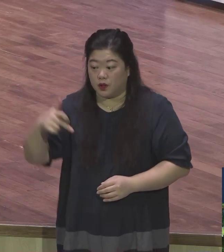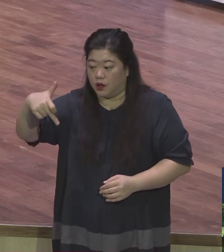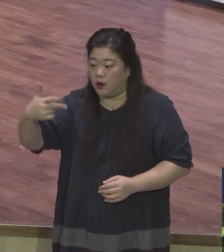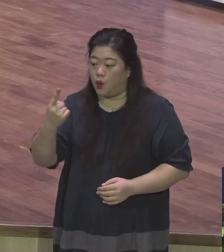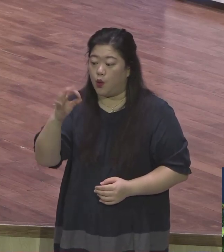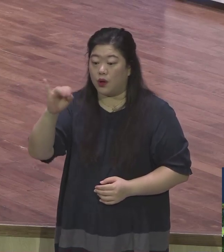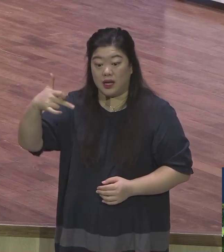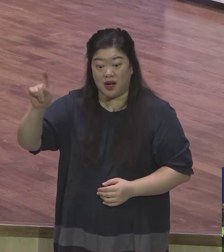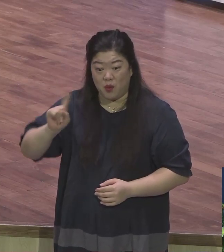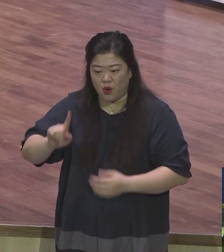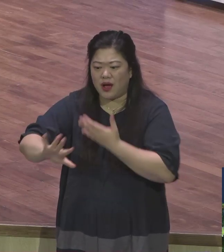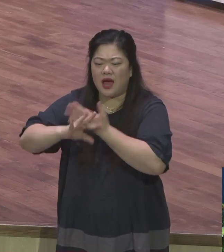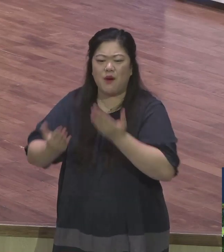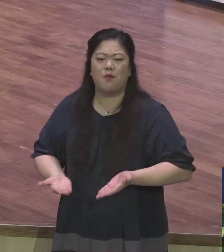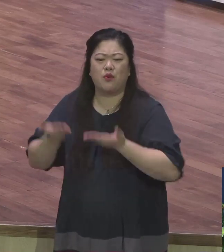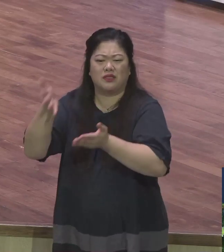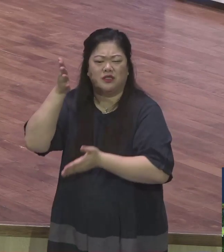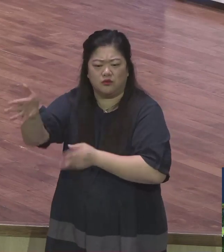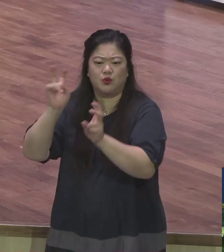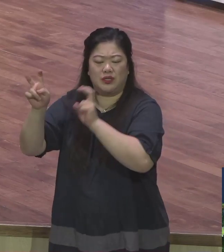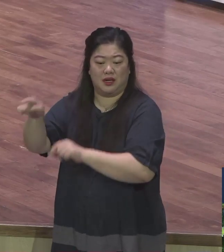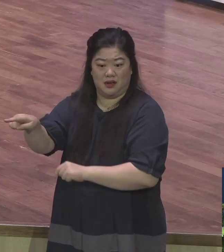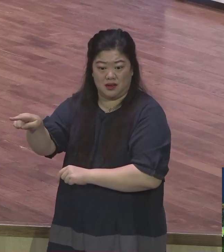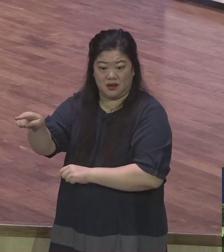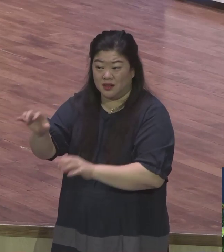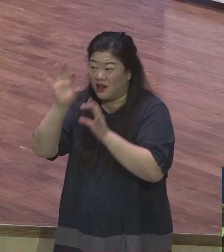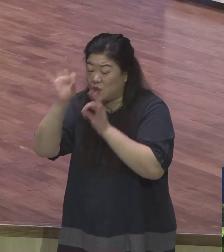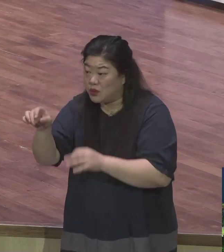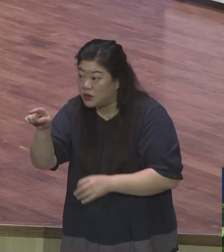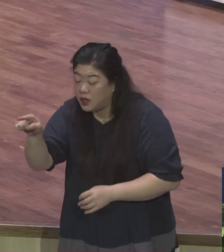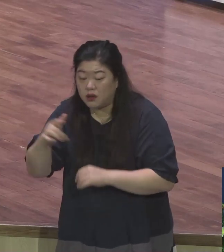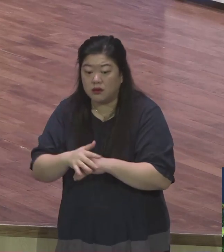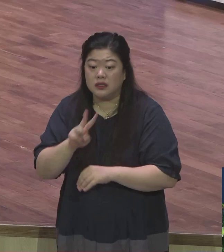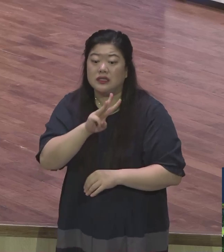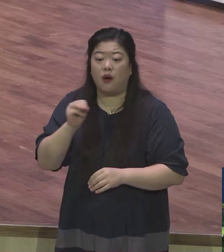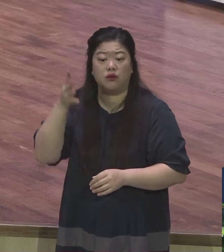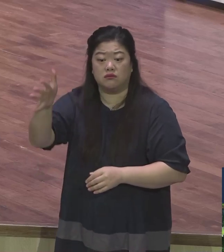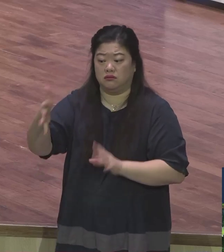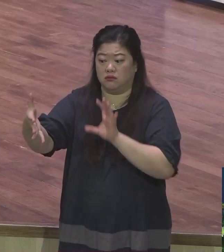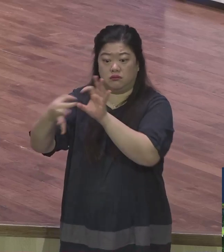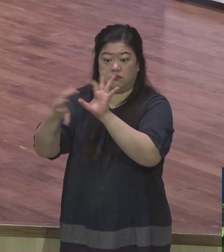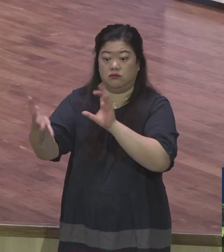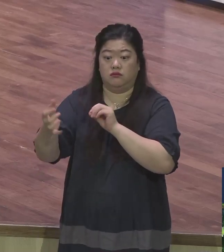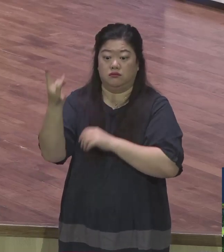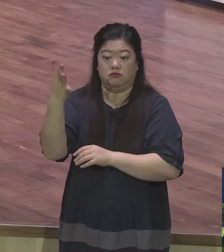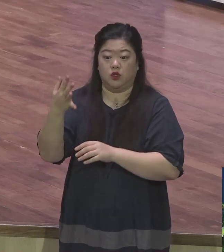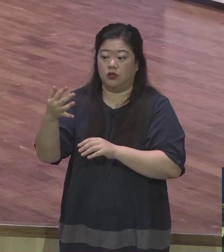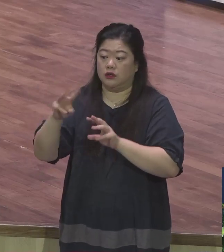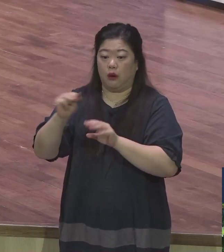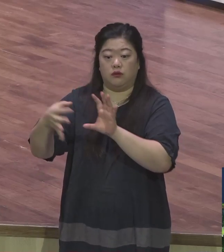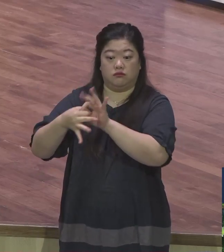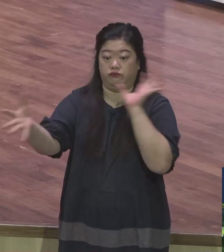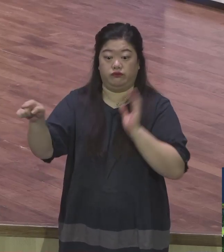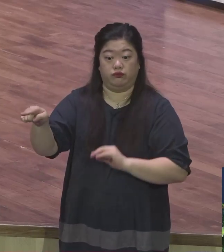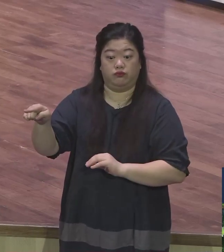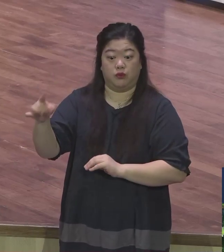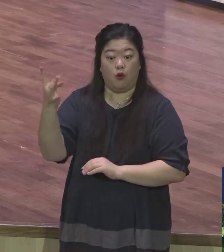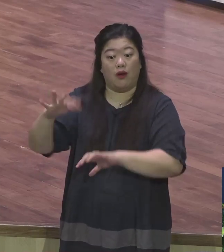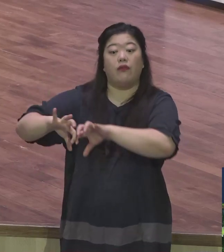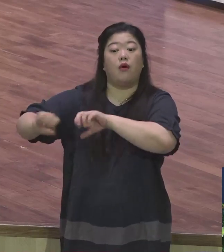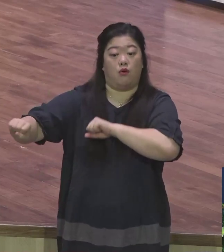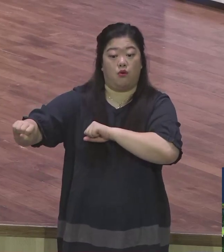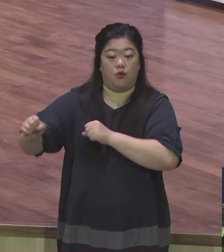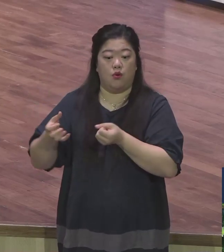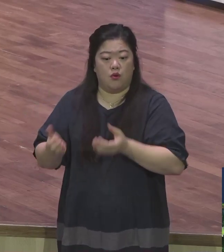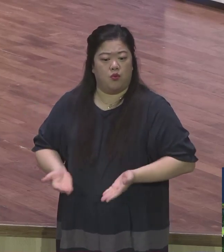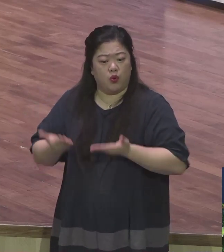봉사하는 랩런트들 보니까 우리 교회가 아니에요. 훈련 받아서 영어 배웠지요. NGO